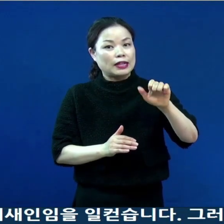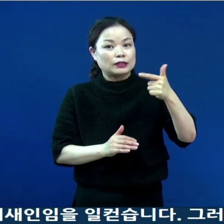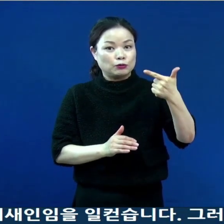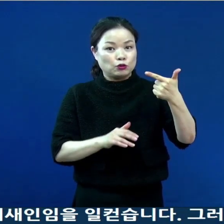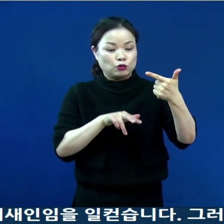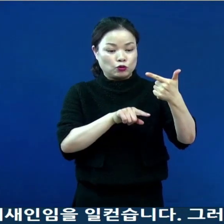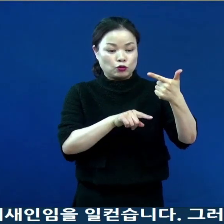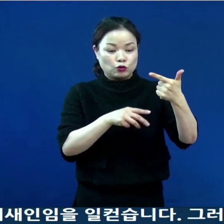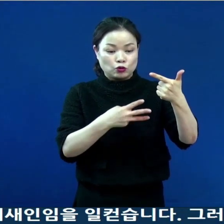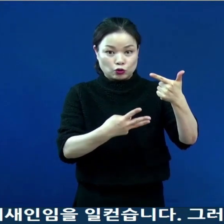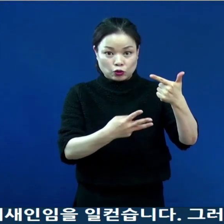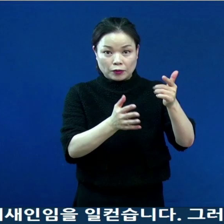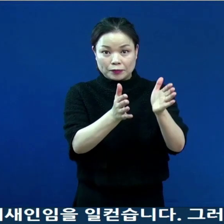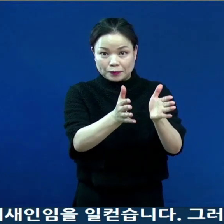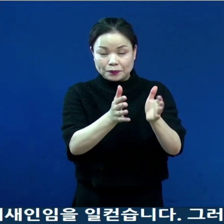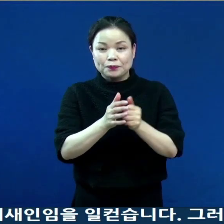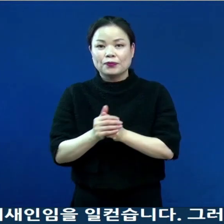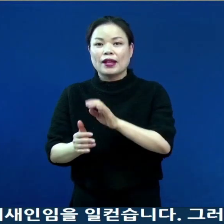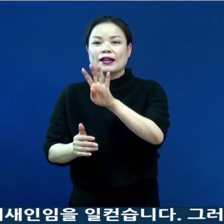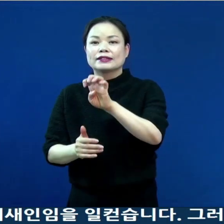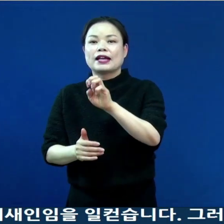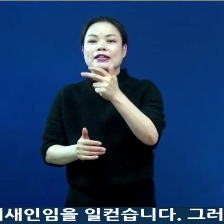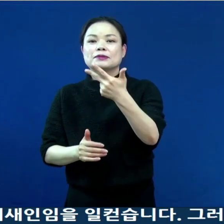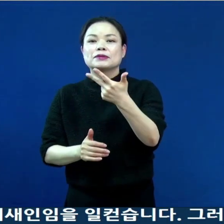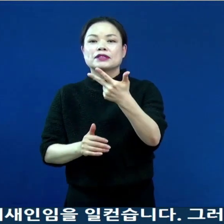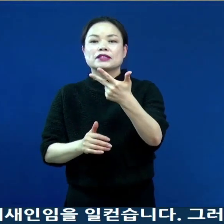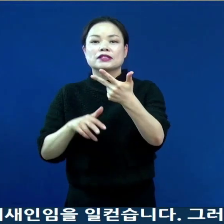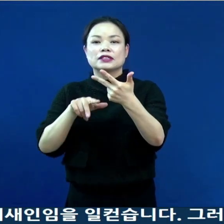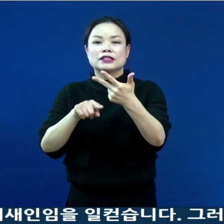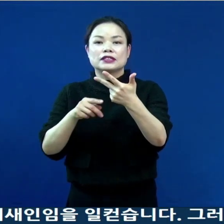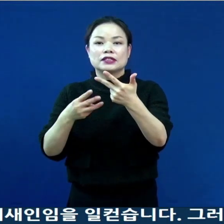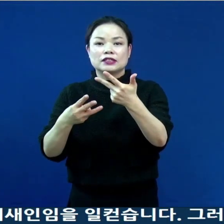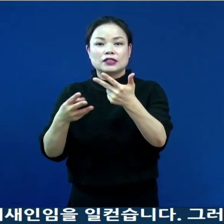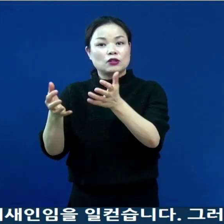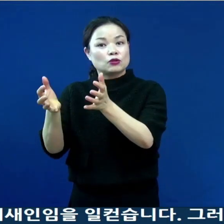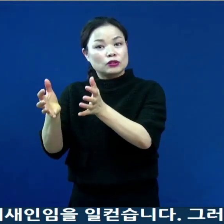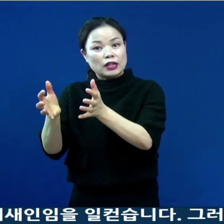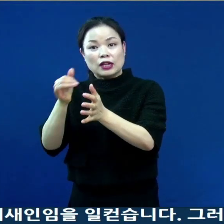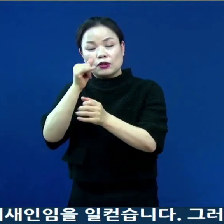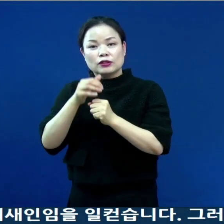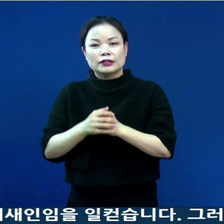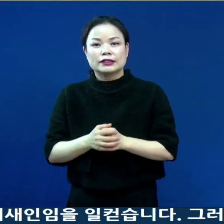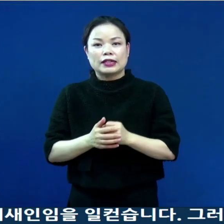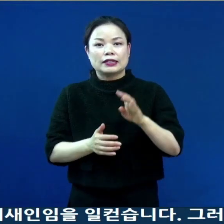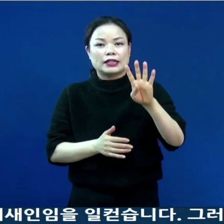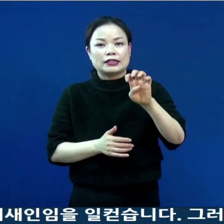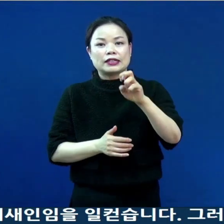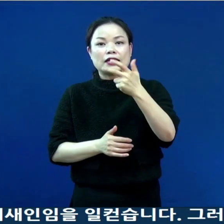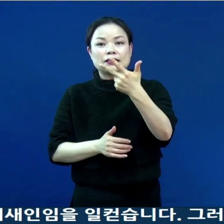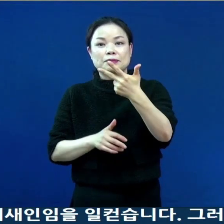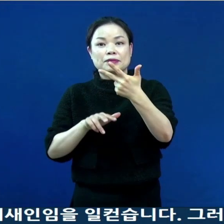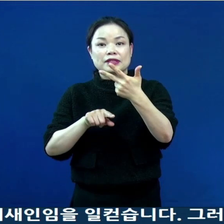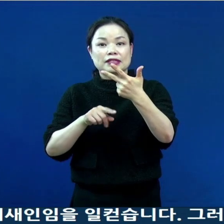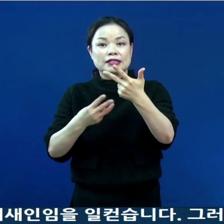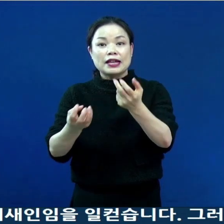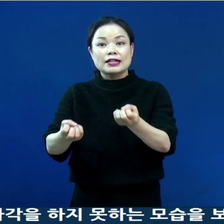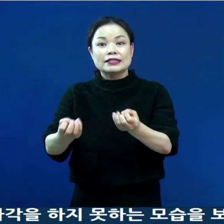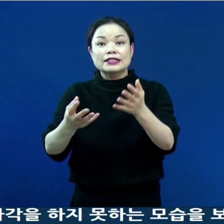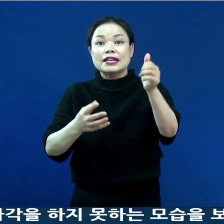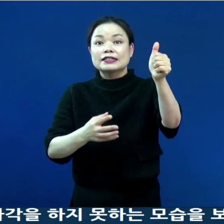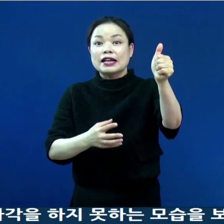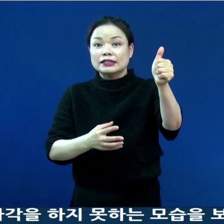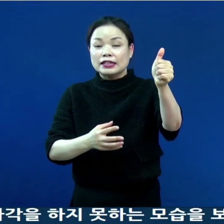하나의 소단락을 이루고 있고요, 47절부터 또 하나의 단락을 이루고 있는데 47절에